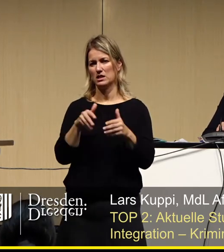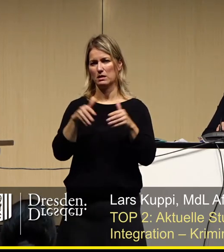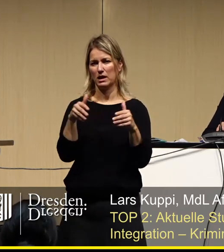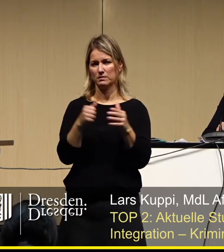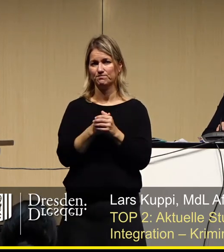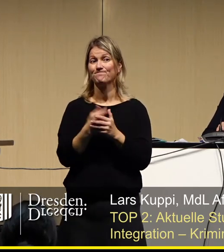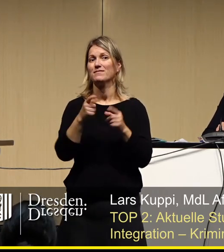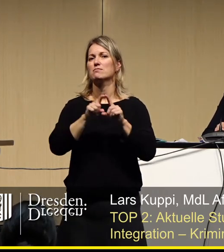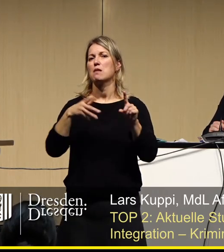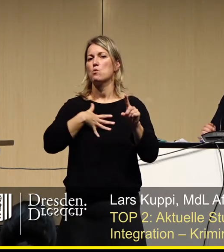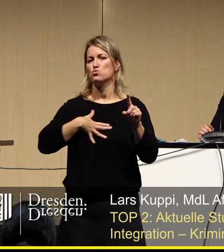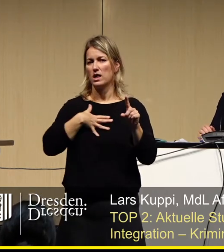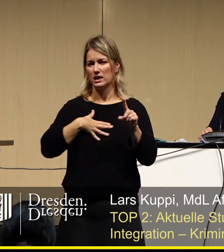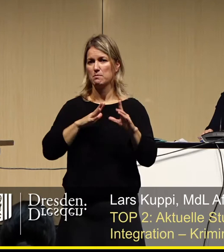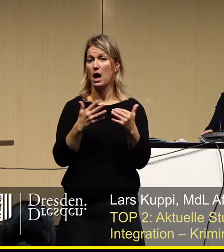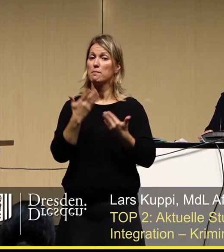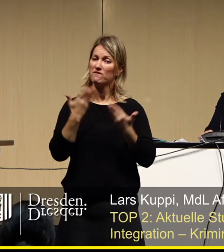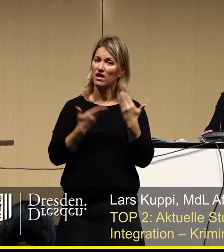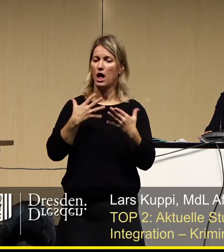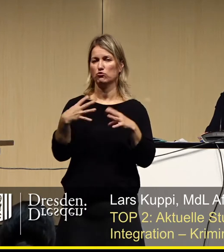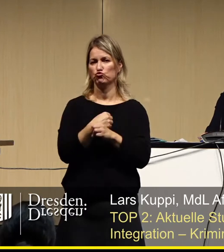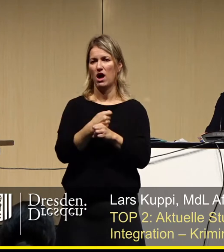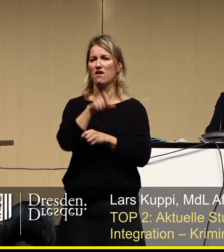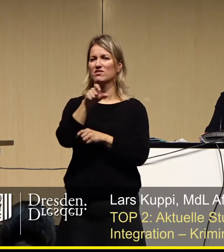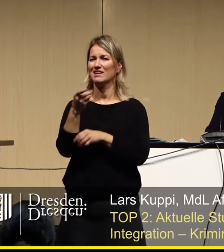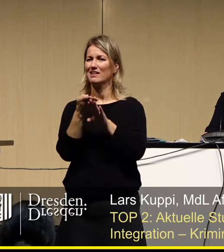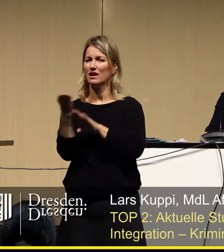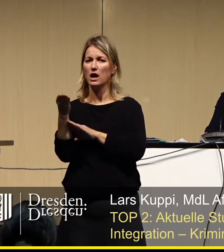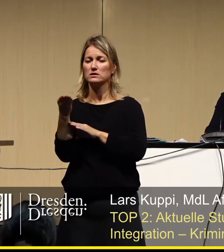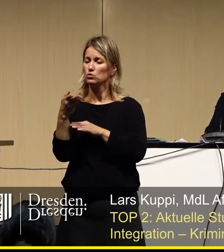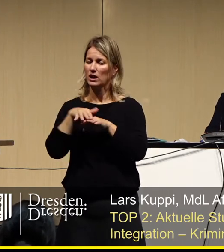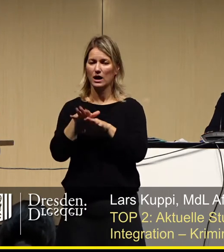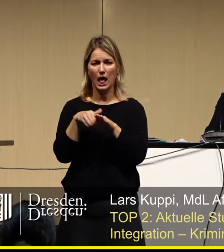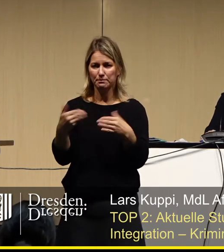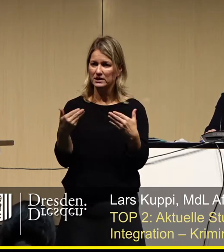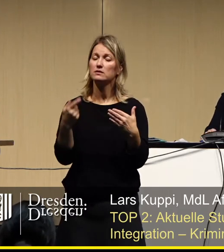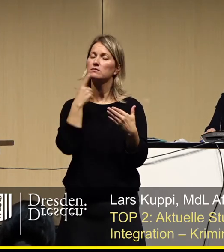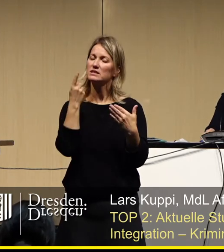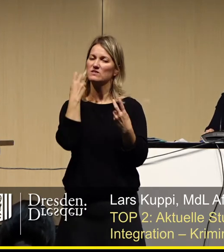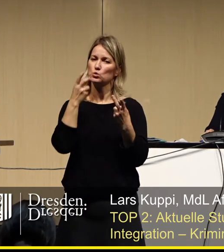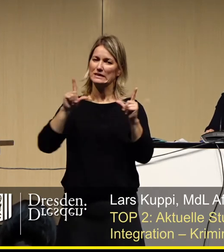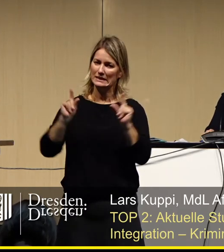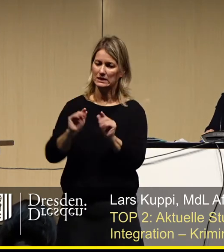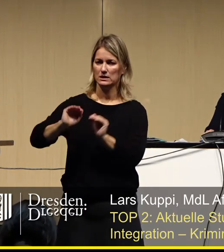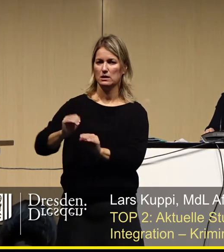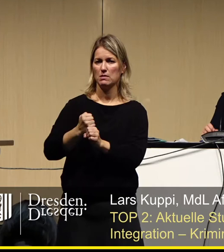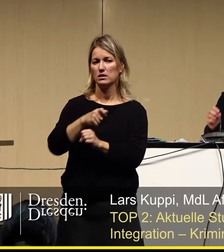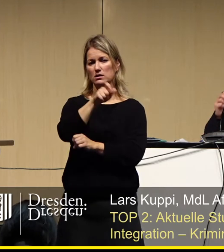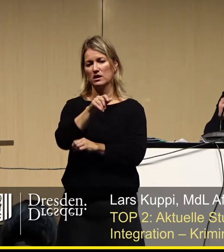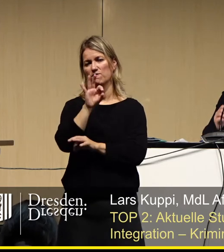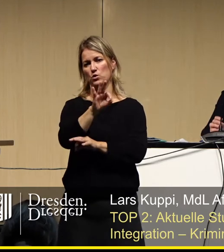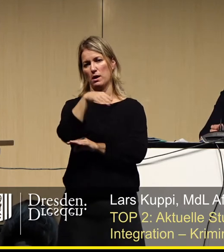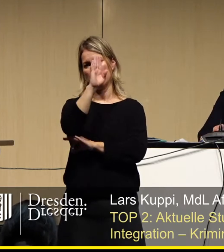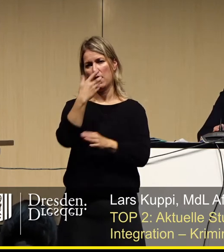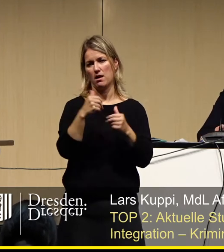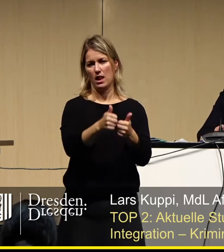bisher gescheiterte Integration abzumildern und Bürgern in Problemgebieten aufrichtig zu helfen. Die Bürger fordern echte Lösungen